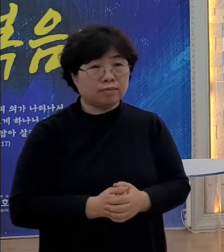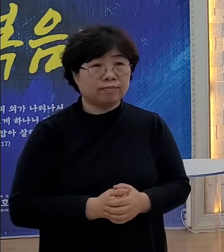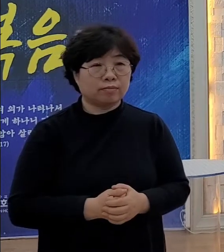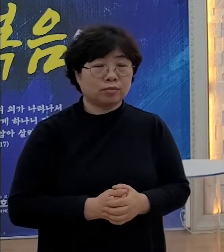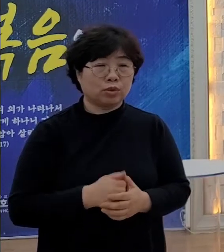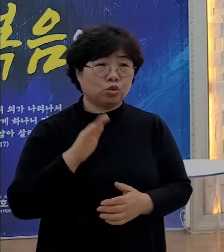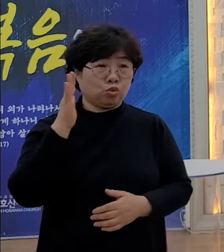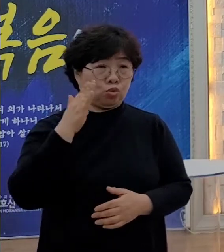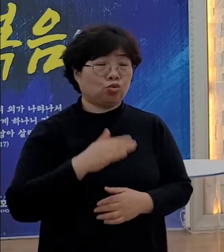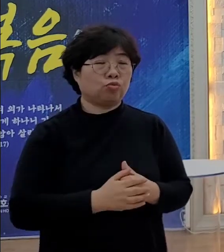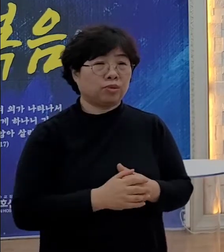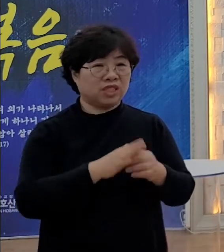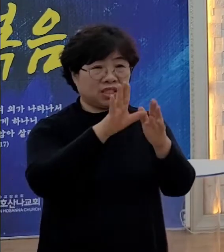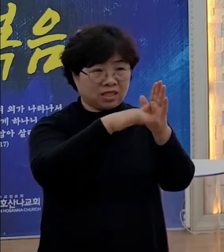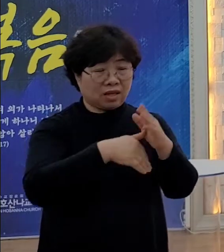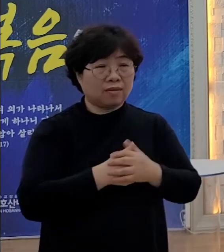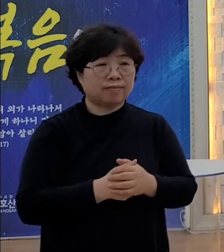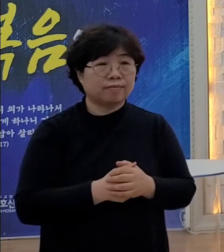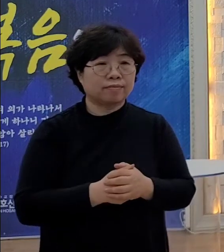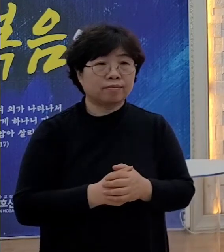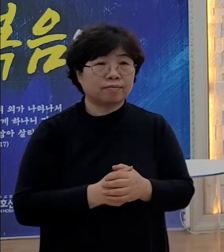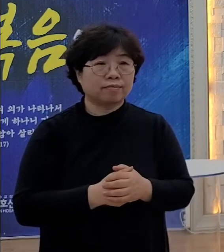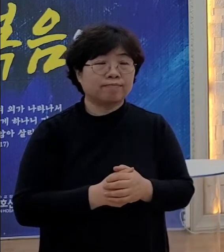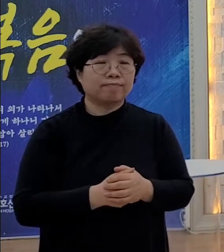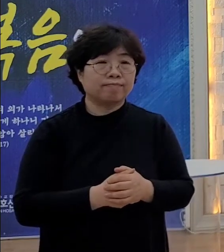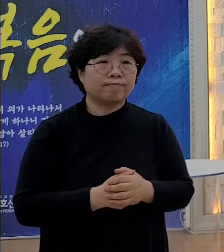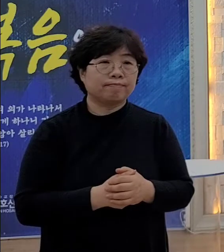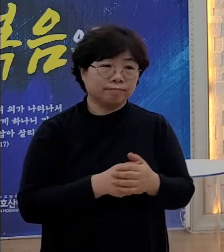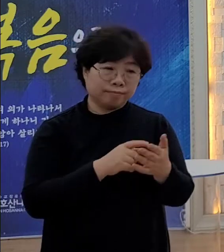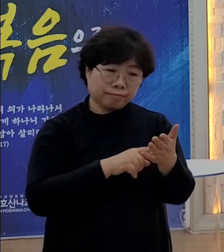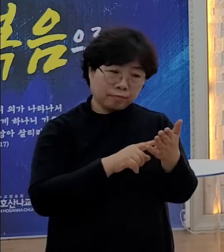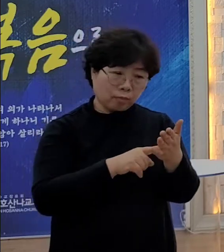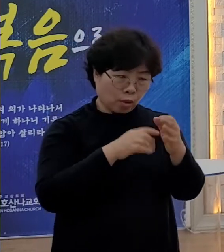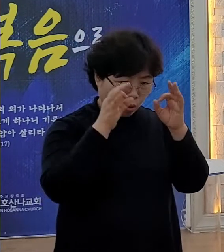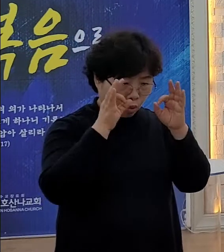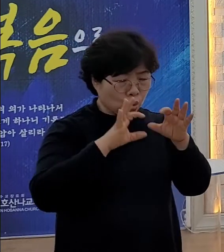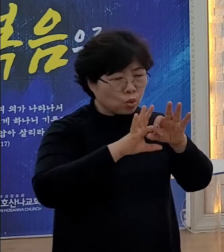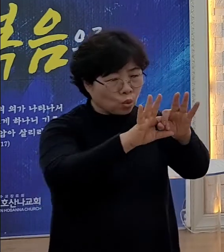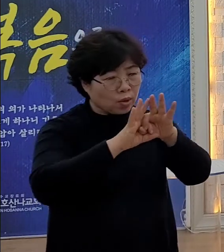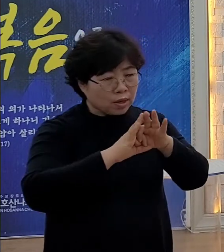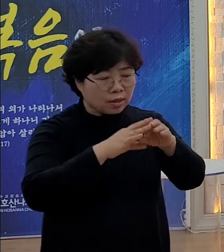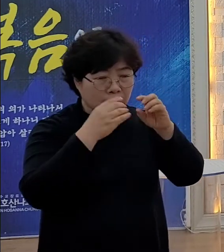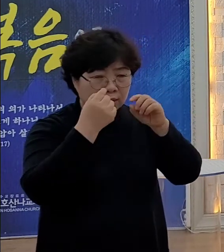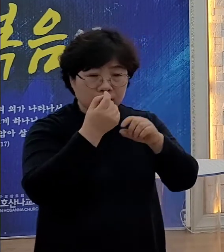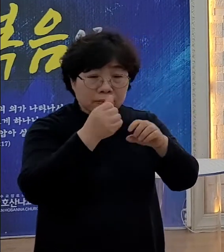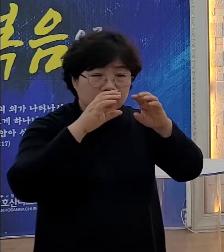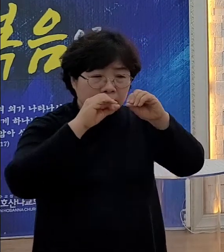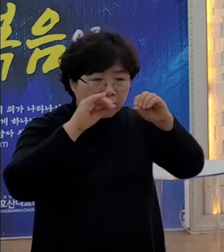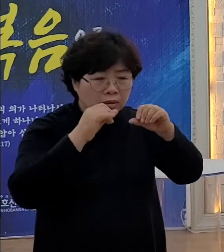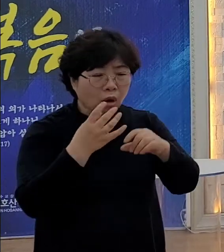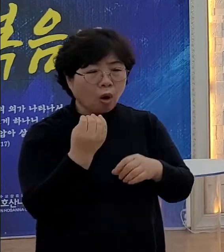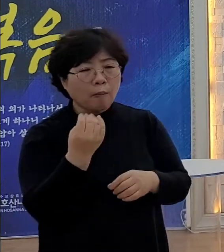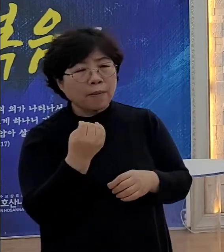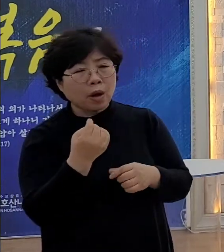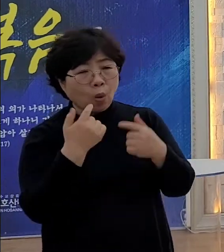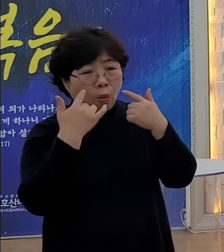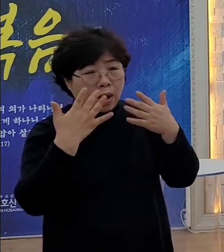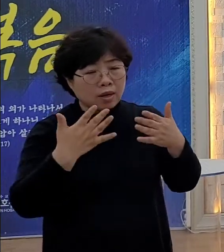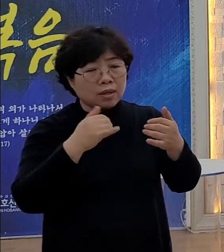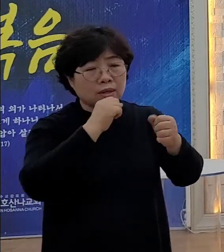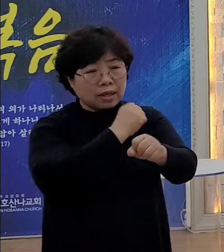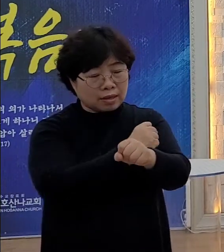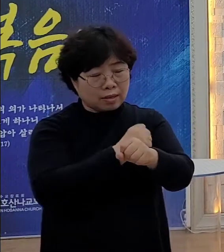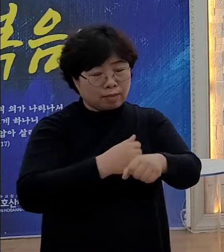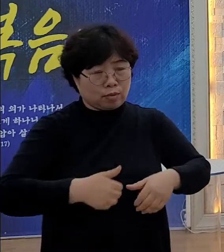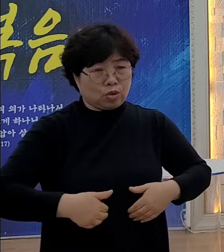아닙니까? 핸드폰을 통해서 보든 인터넷을 통해서 보든 오늘 수치가 얼마입니다. 이거 확인하고 살아야 돼요. 그 정도로 이 미세먼지가